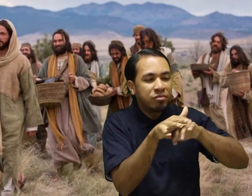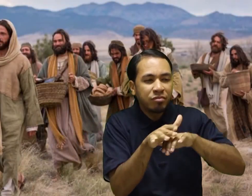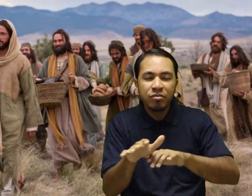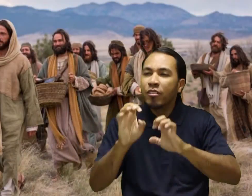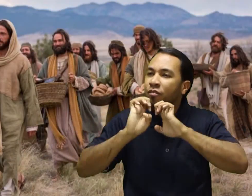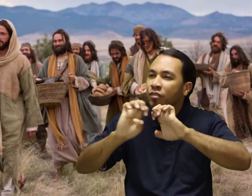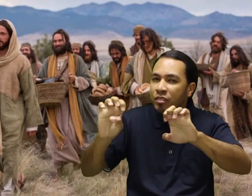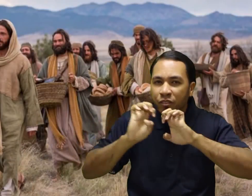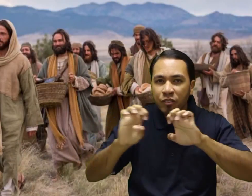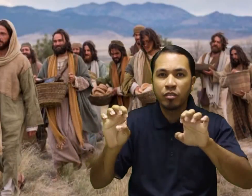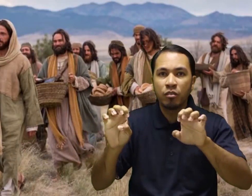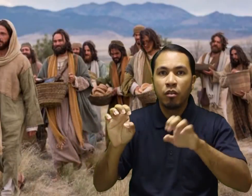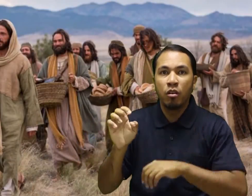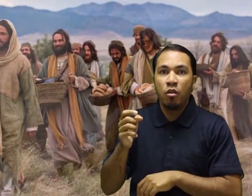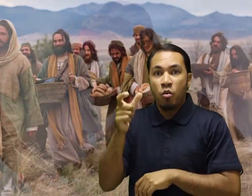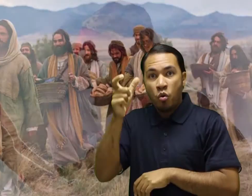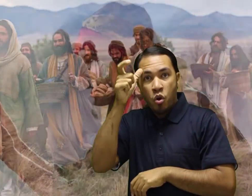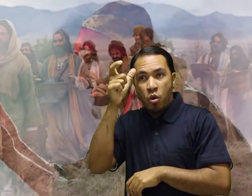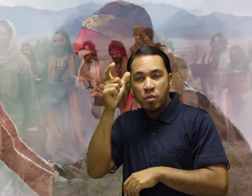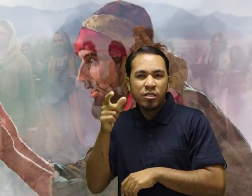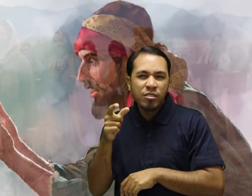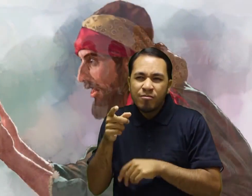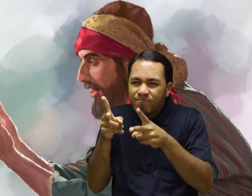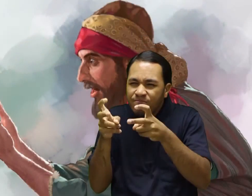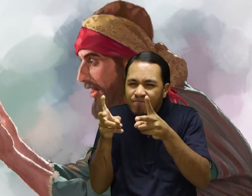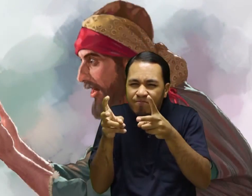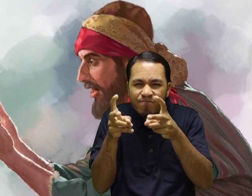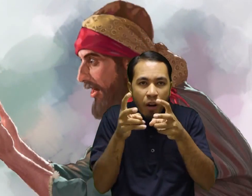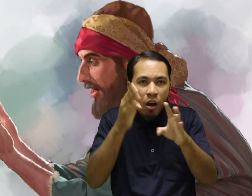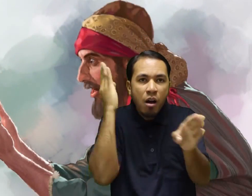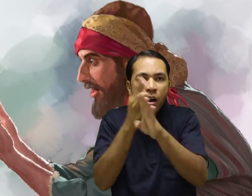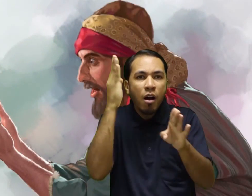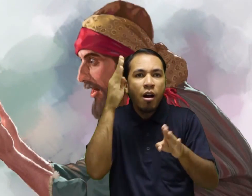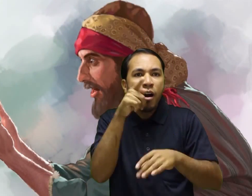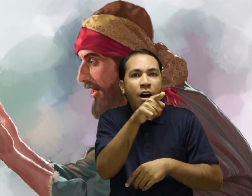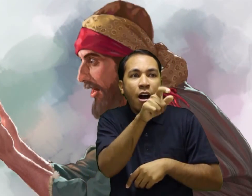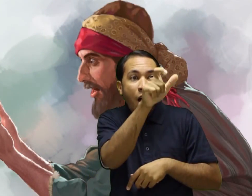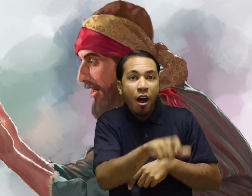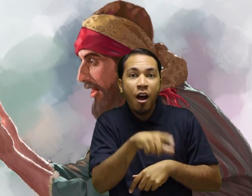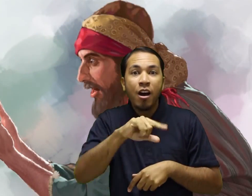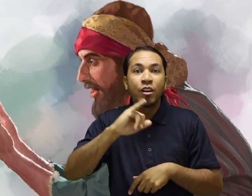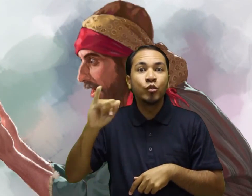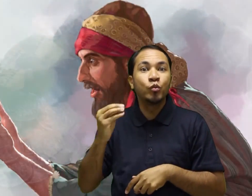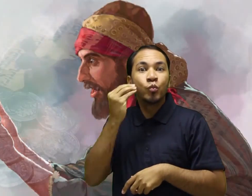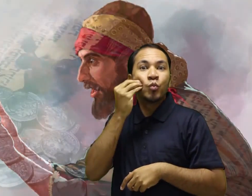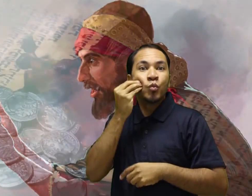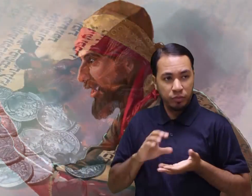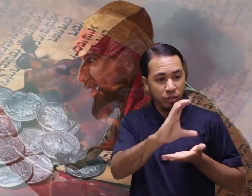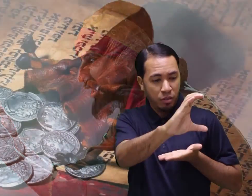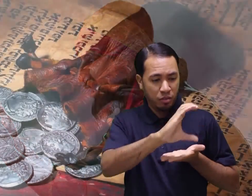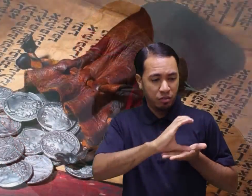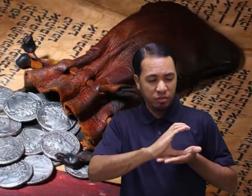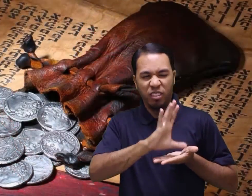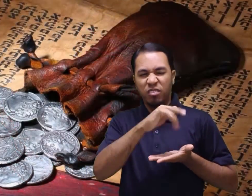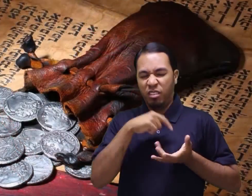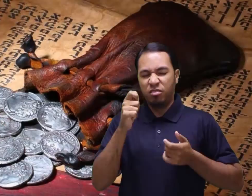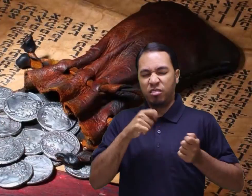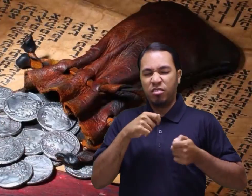12 homens, Jesus foi levar as boas novas. O diabo, então, percebeu que podia usar um dos discípulos